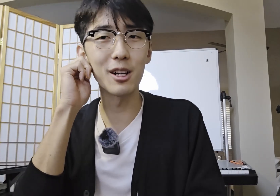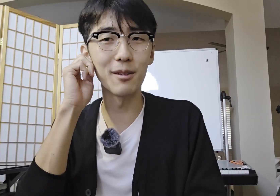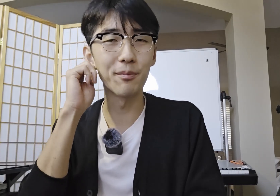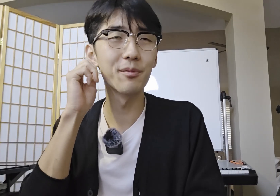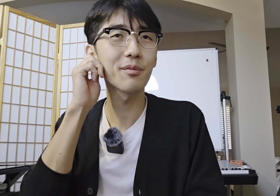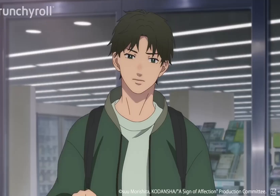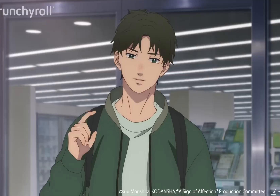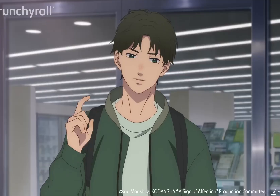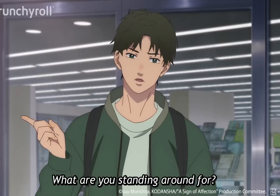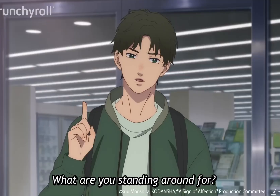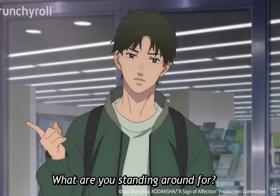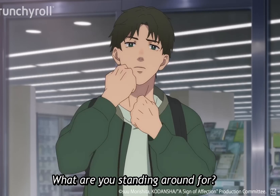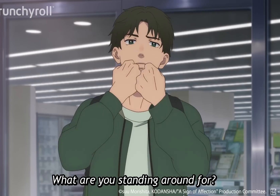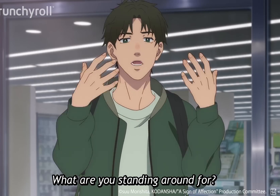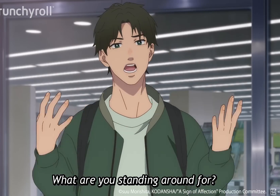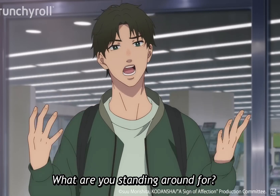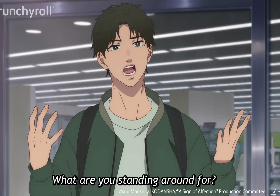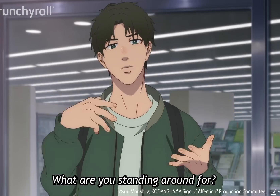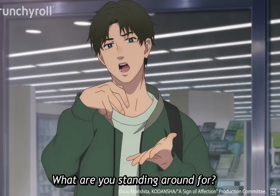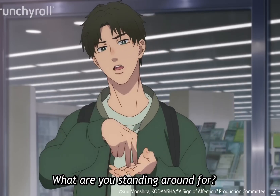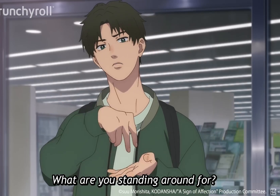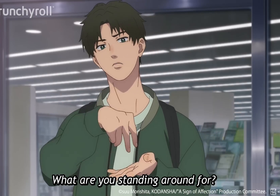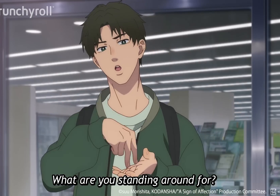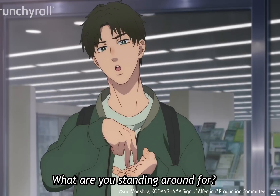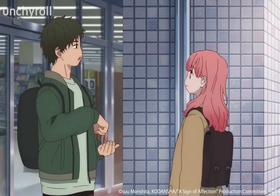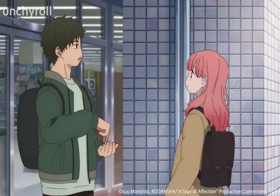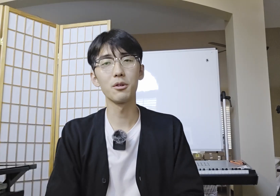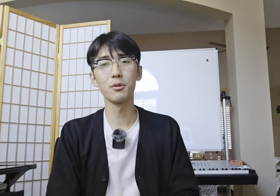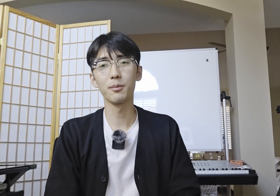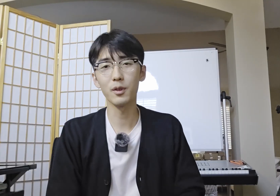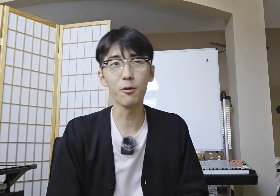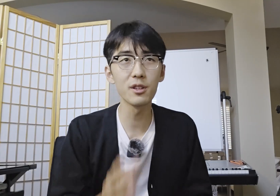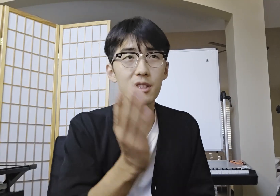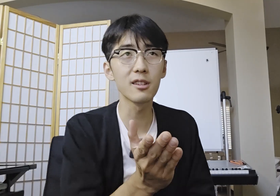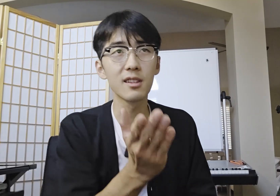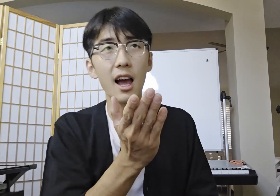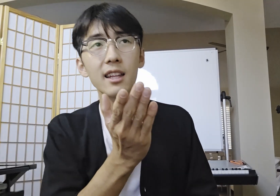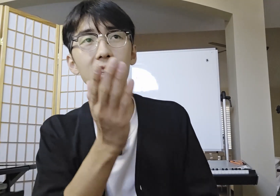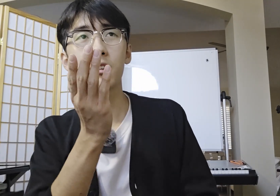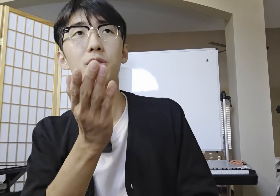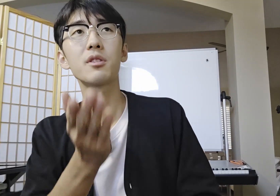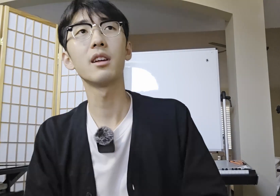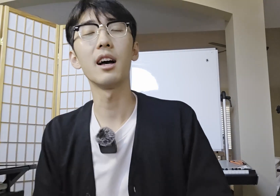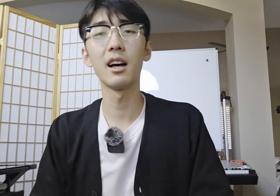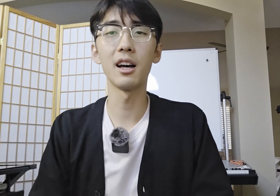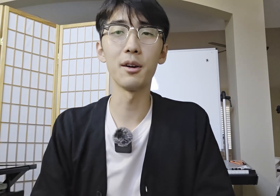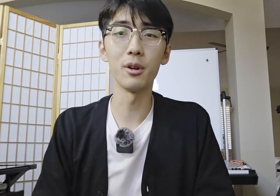question. 何ぼーっと突っ立ってんの? So the first sign he used